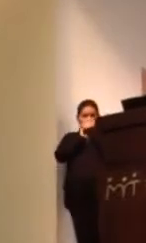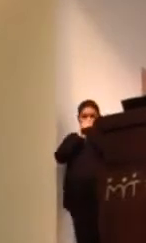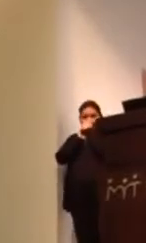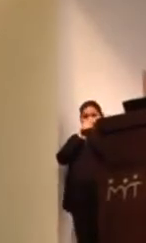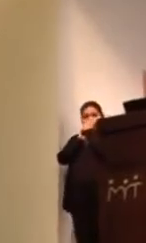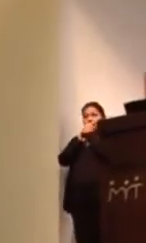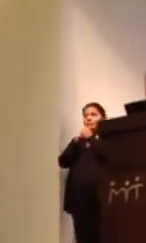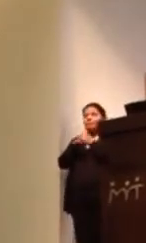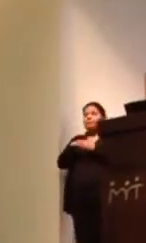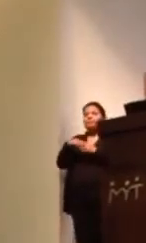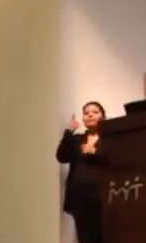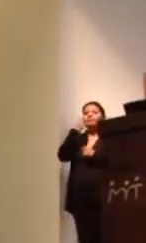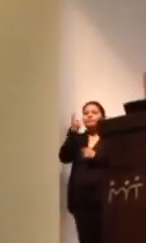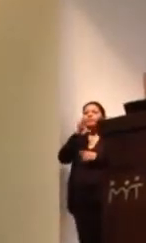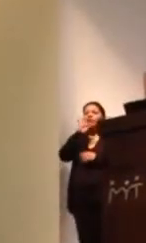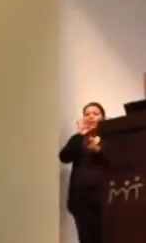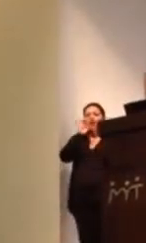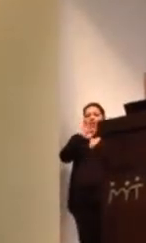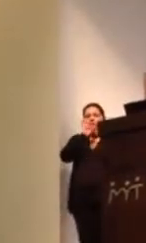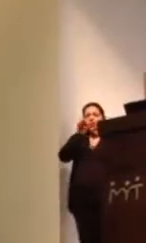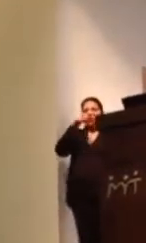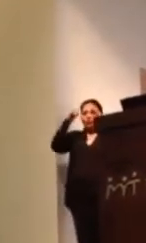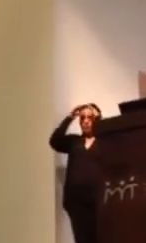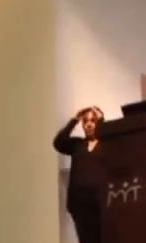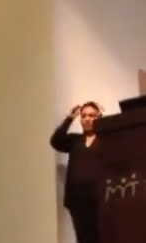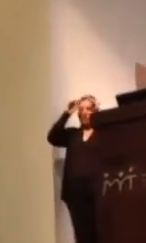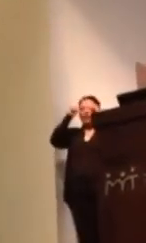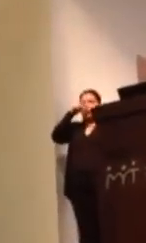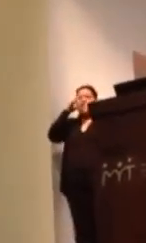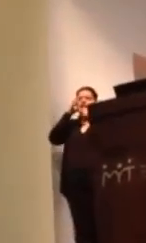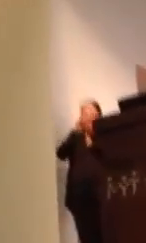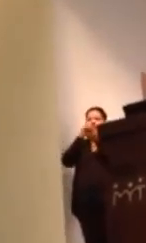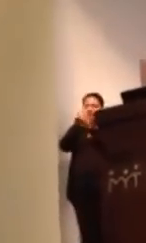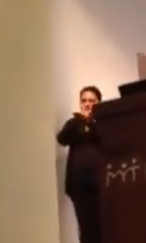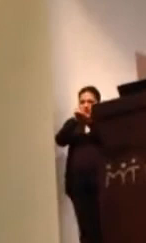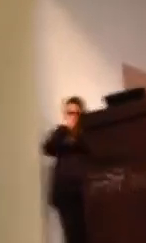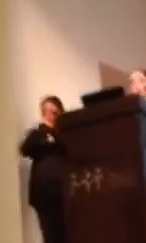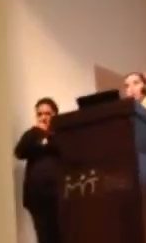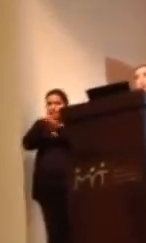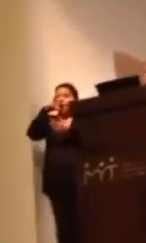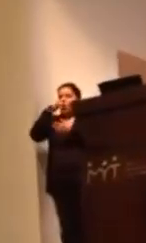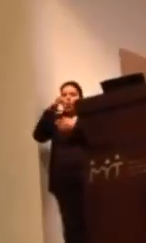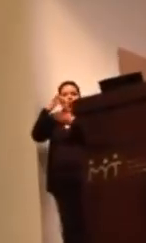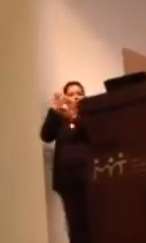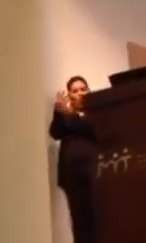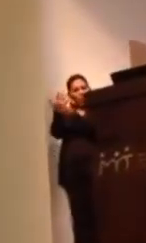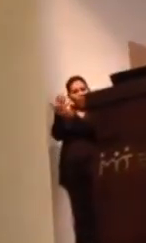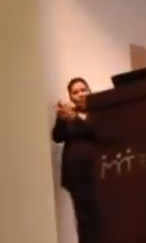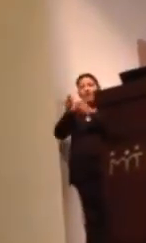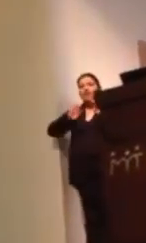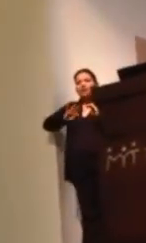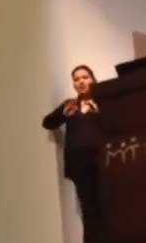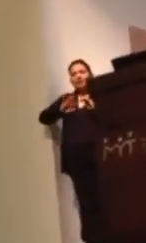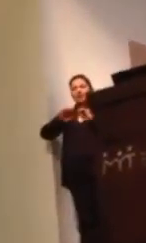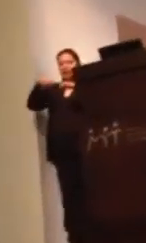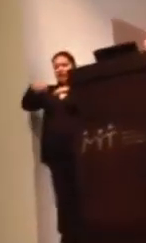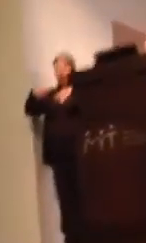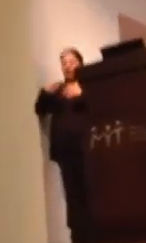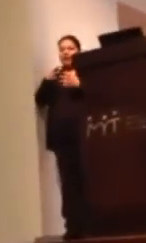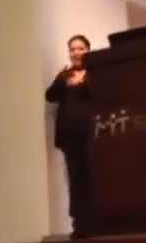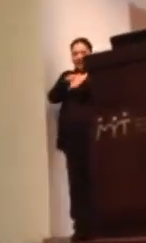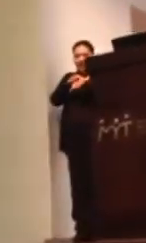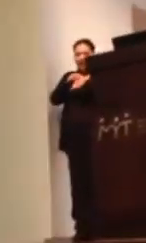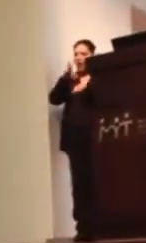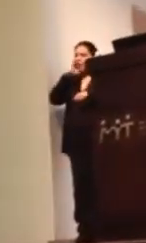¿Qué controla la corteza prefrontal? Determina de, no, espérate, no te puedes rascar aquí.